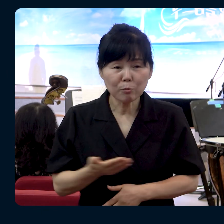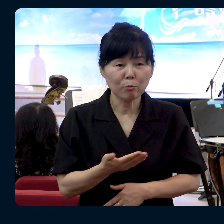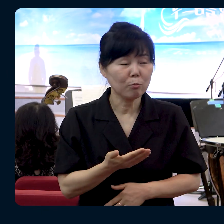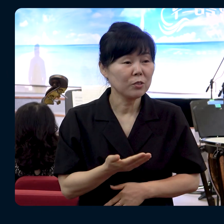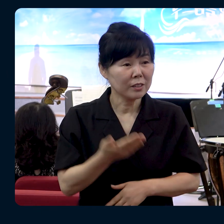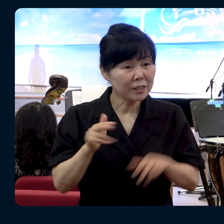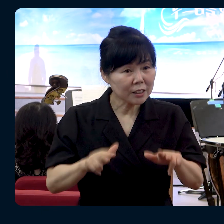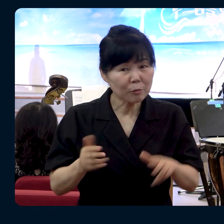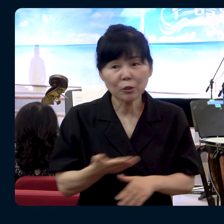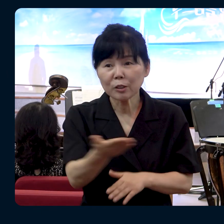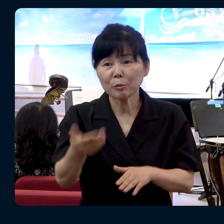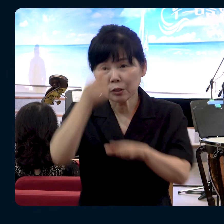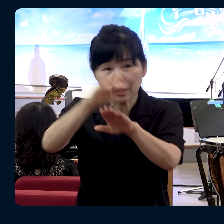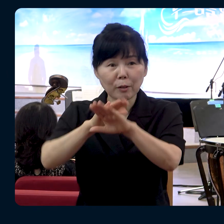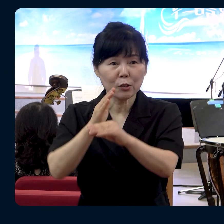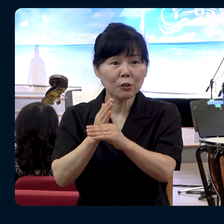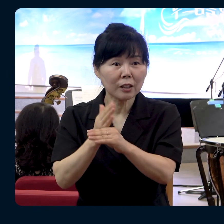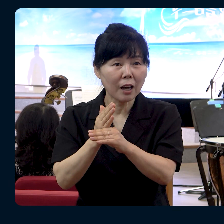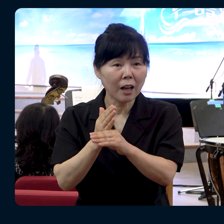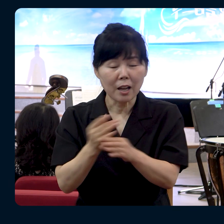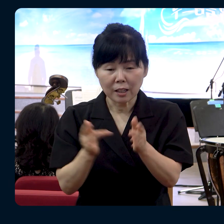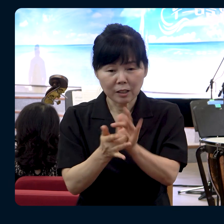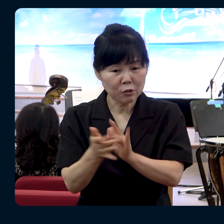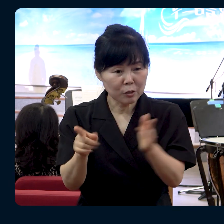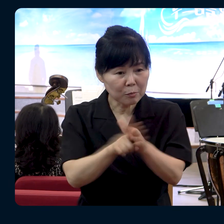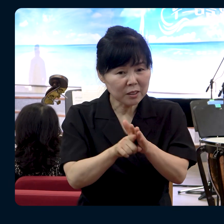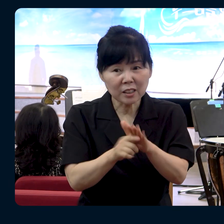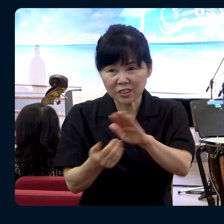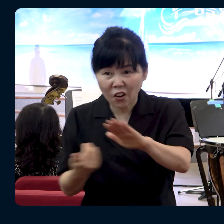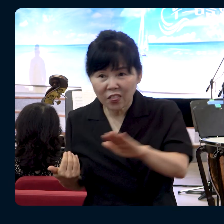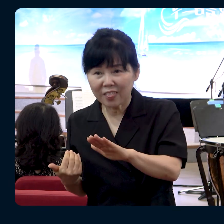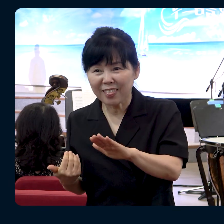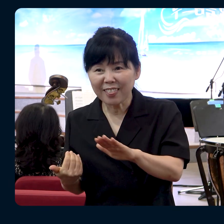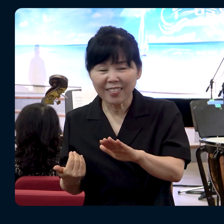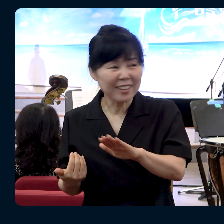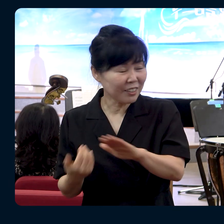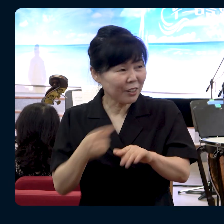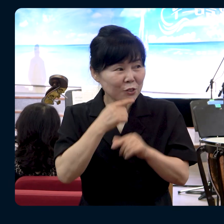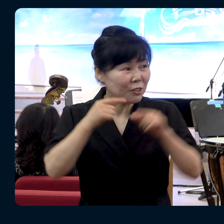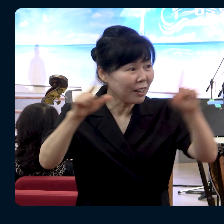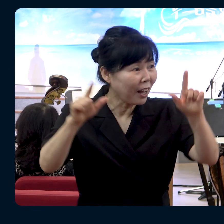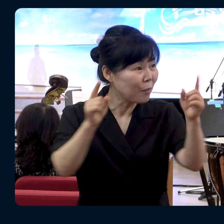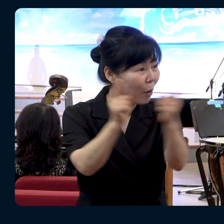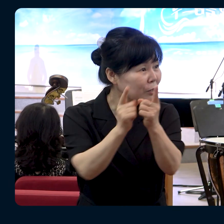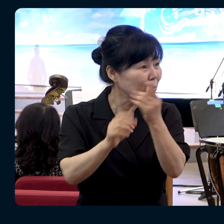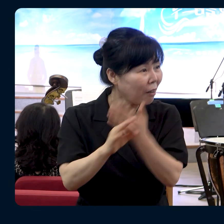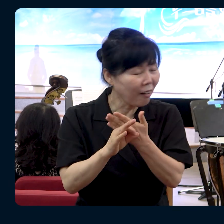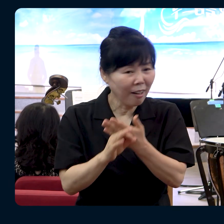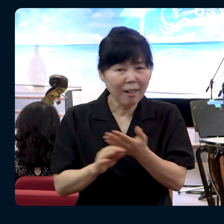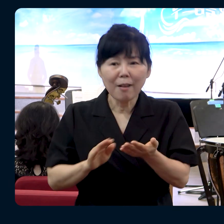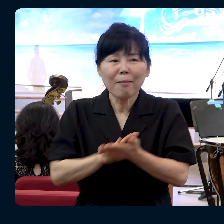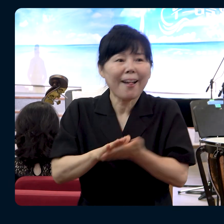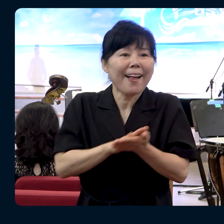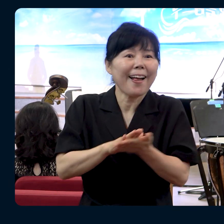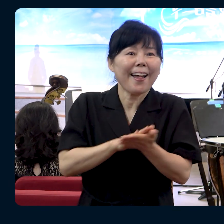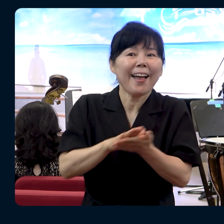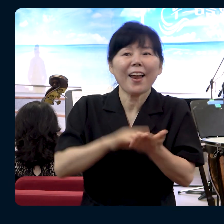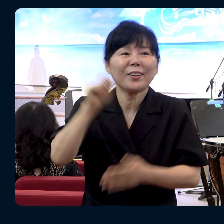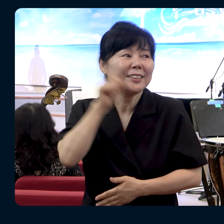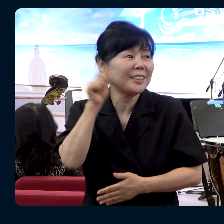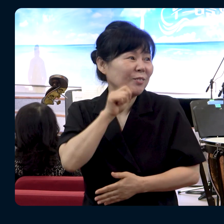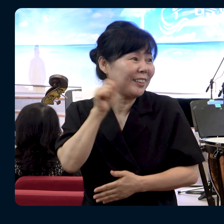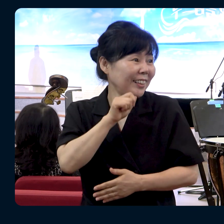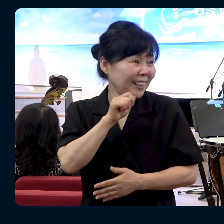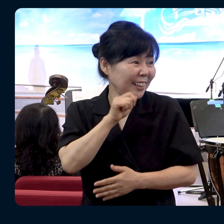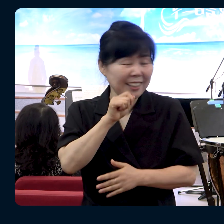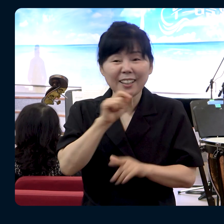때 여러분들 뭐 하셨습니까? 놀러 가야 되고 여행 가야 되고 쉬어야 되고 여러 일들을 하셨죠. 근데 우리의 가치가 바뀌어서